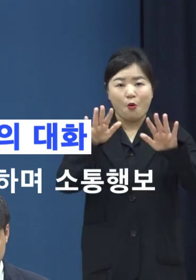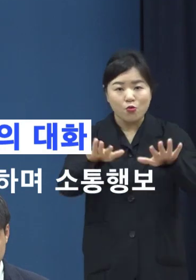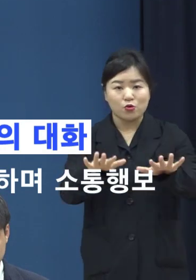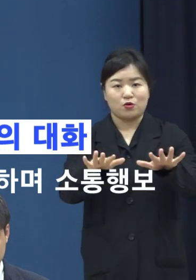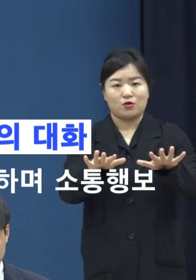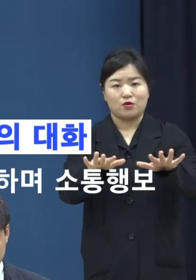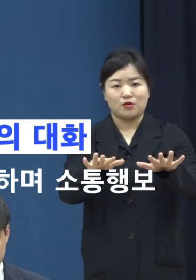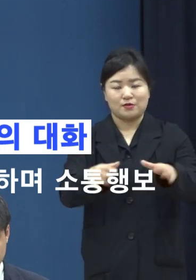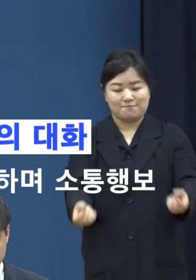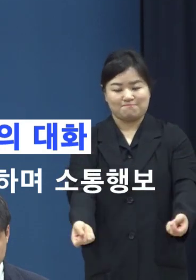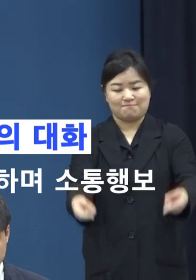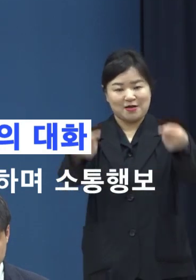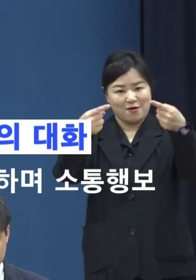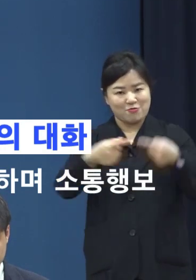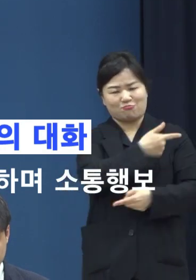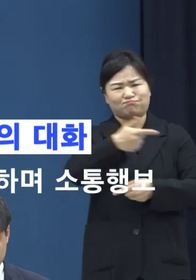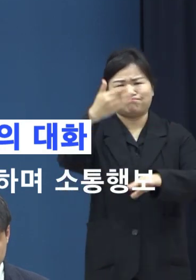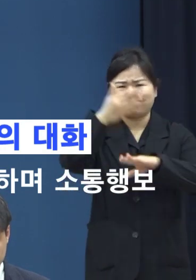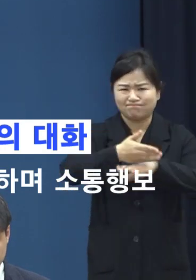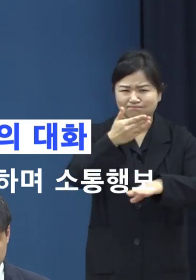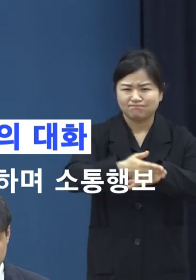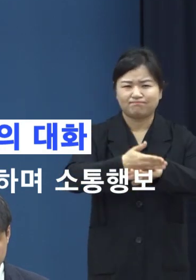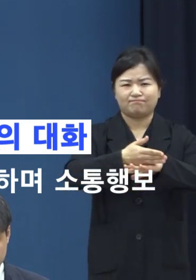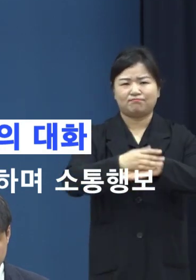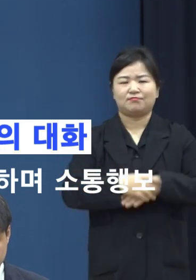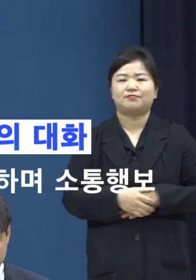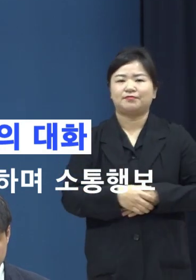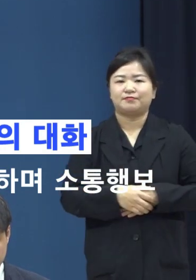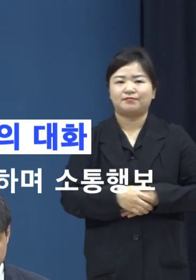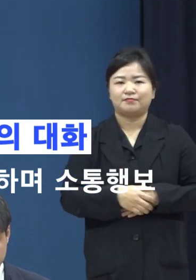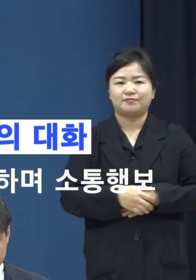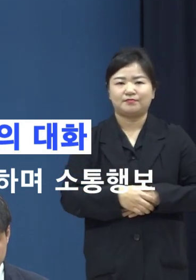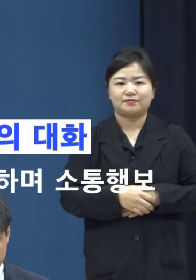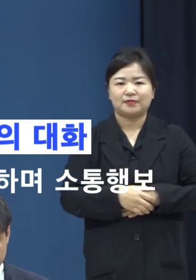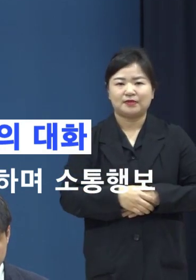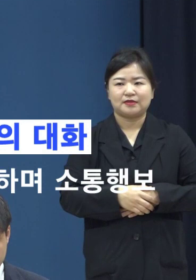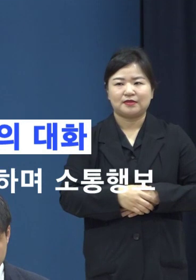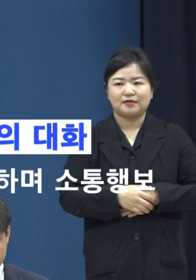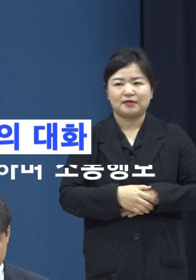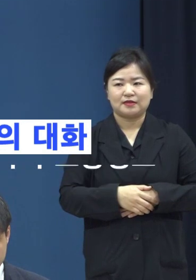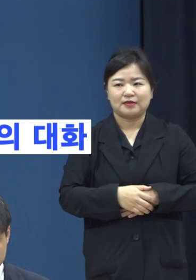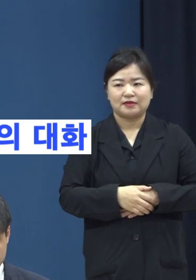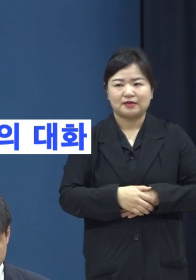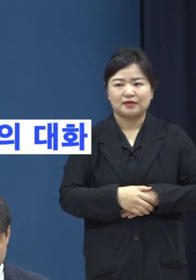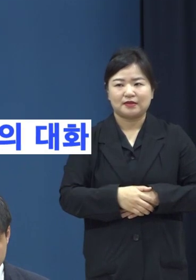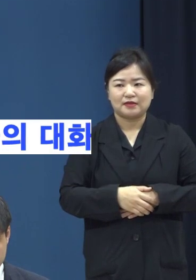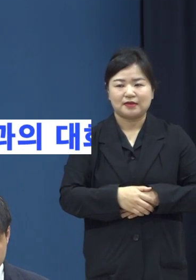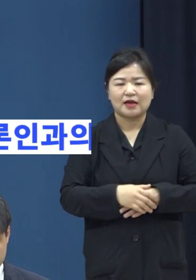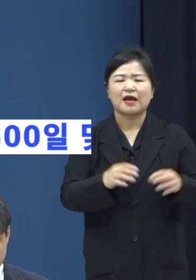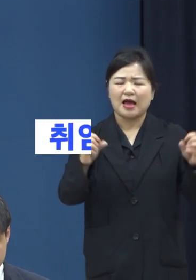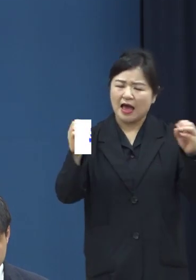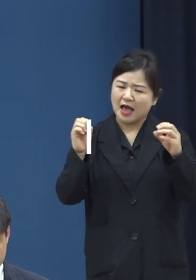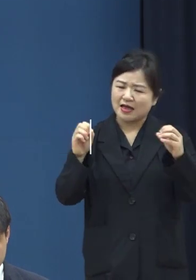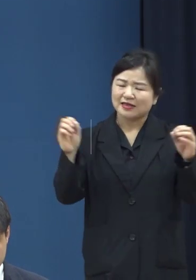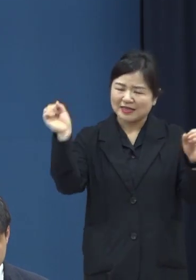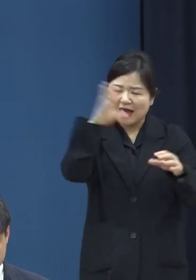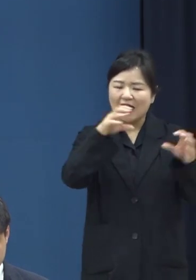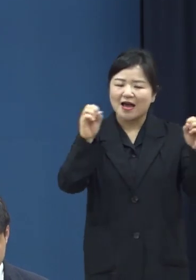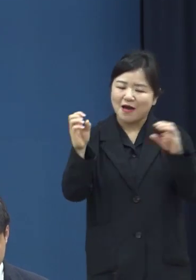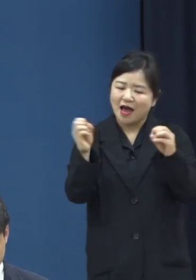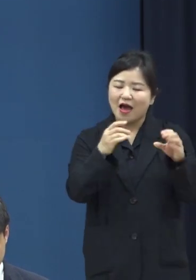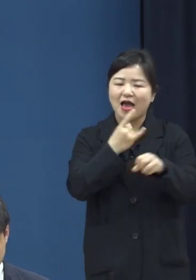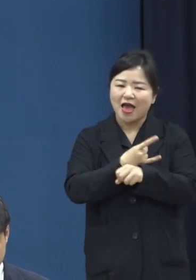이렇게 참석해 주셔서 감사드리고요. 그냥 개별적으로 그냥 간단하니까 앉아서